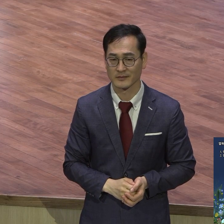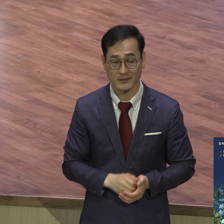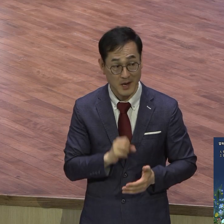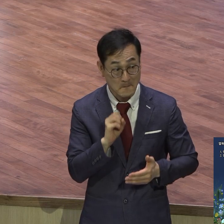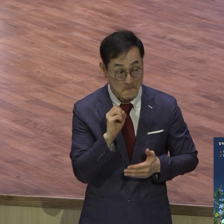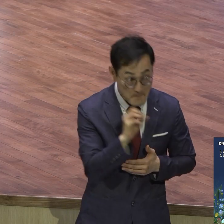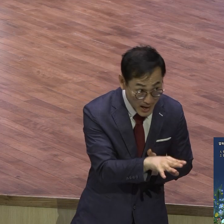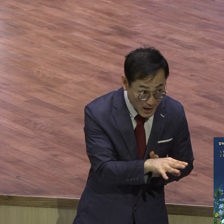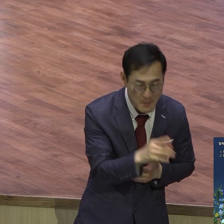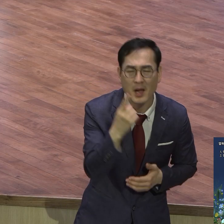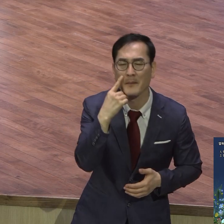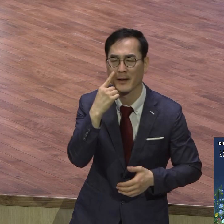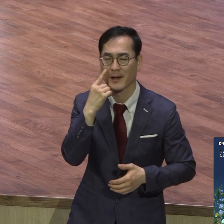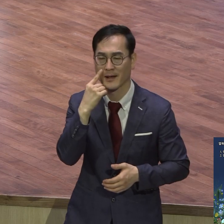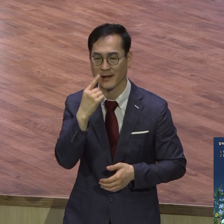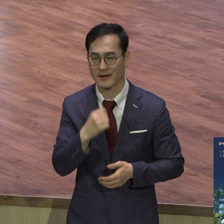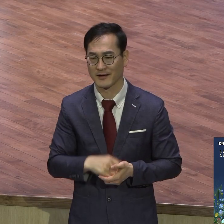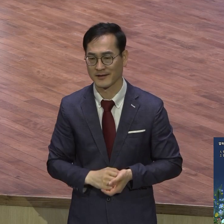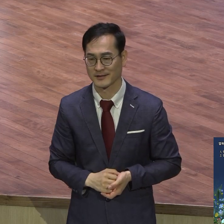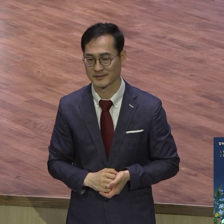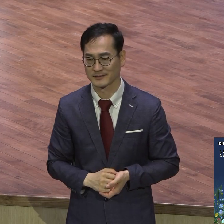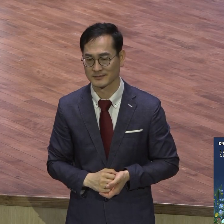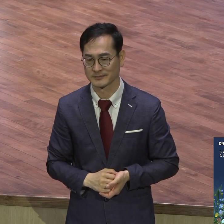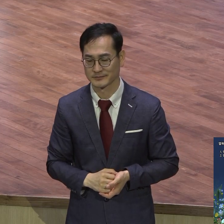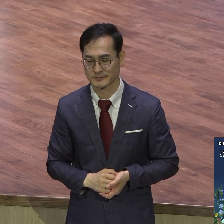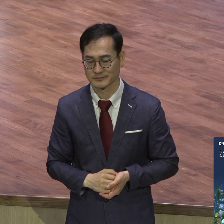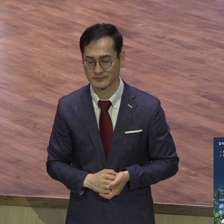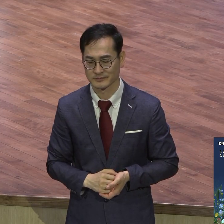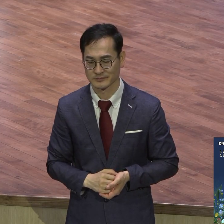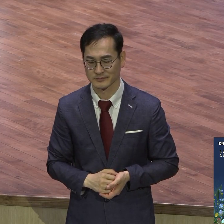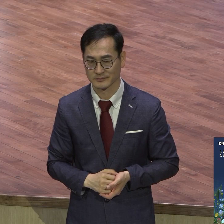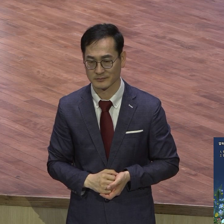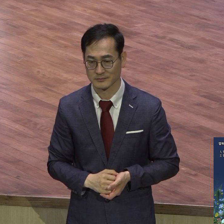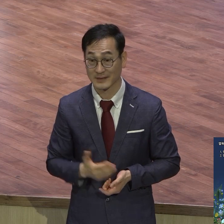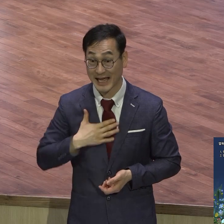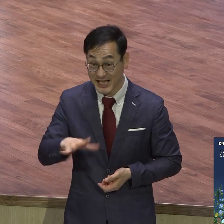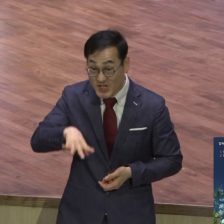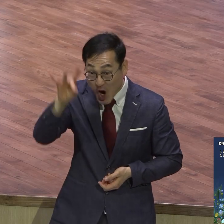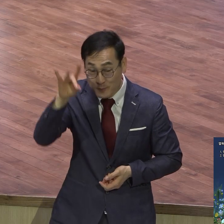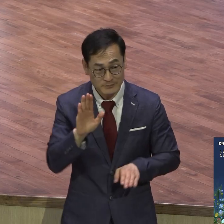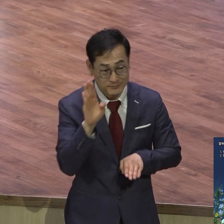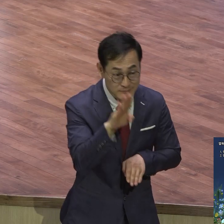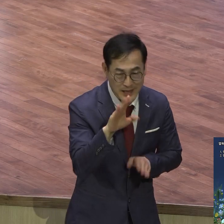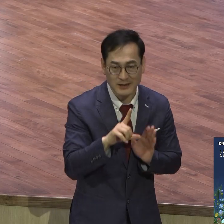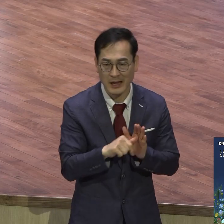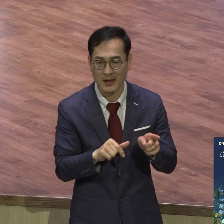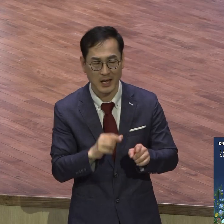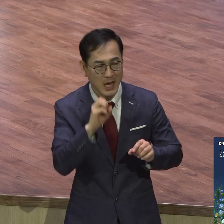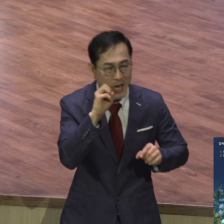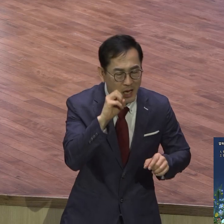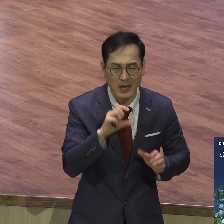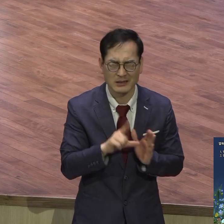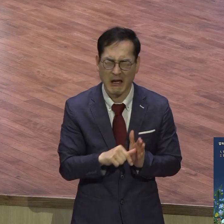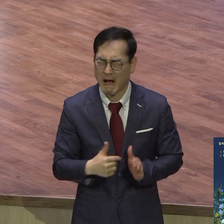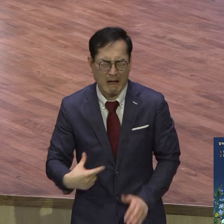그거를 제가요 그렇게 죽을 만큼 싫더라고요. 처음 시작하는데